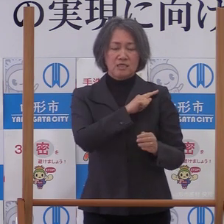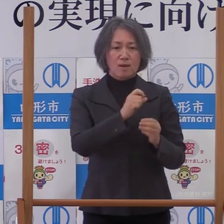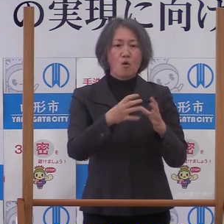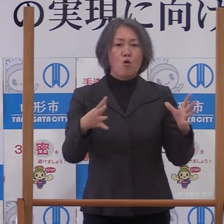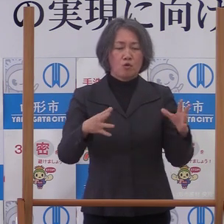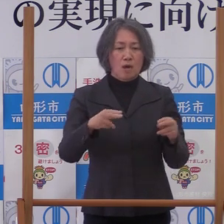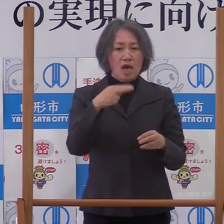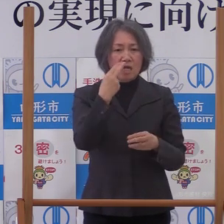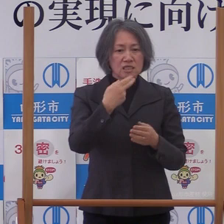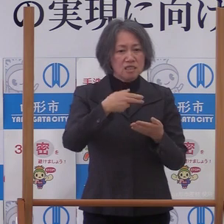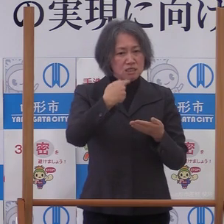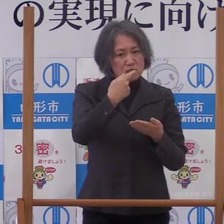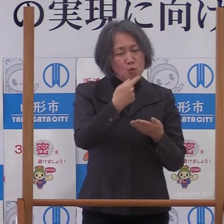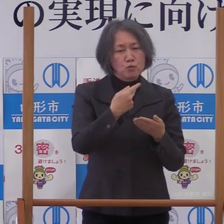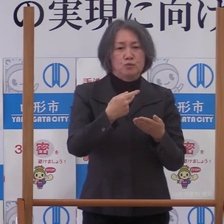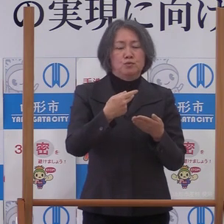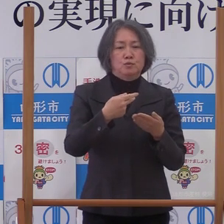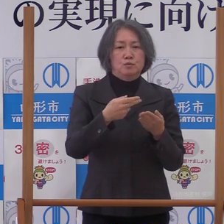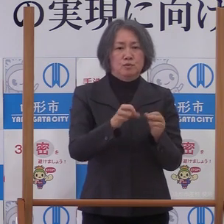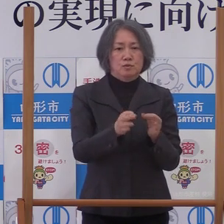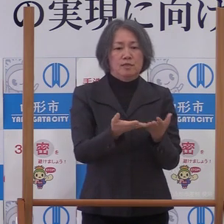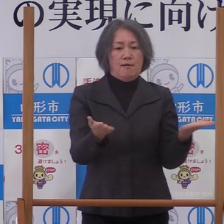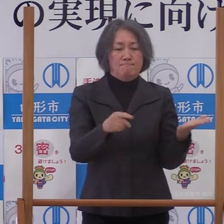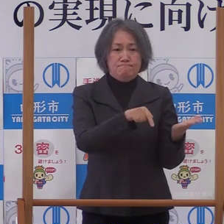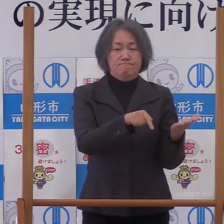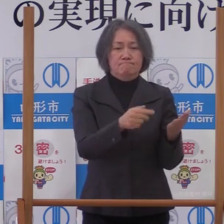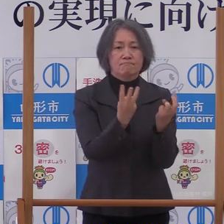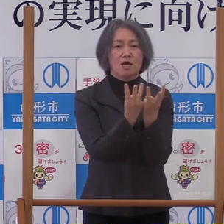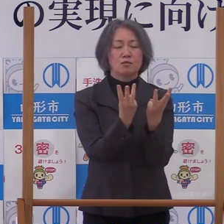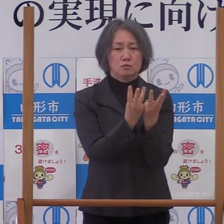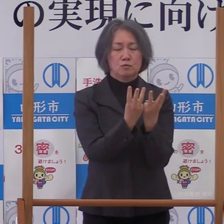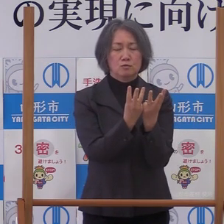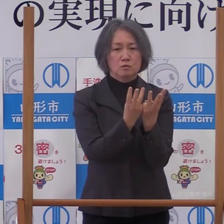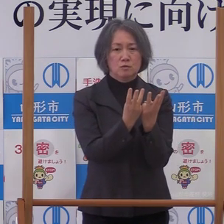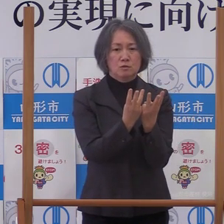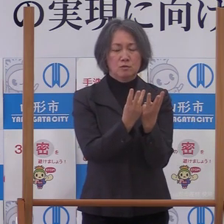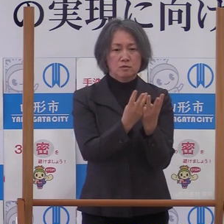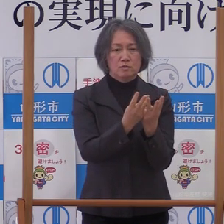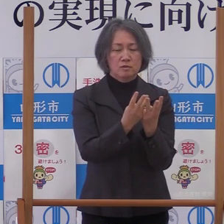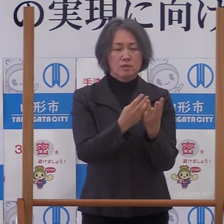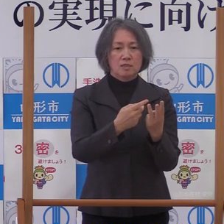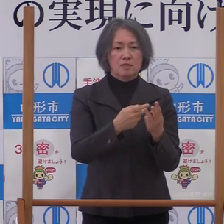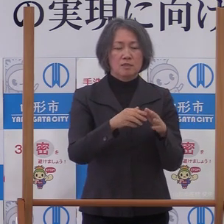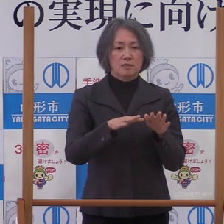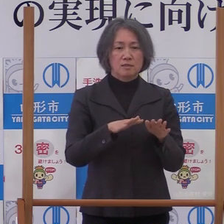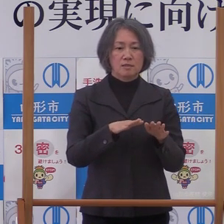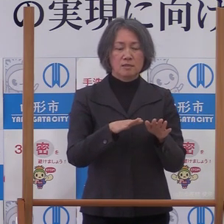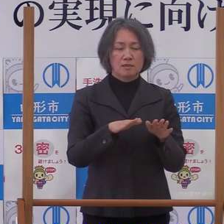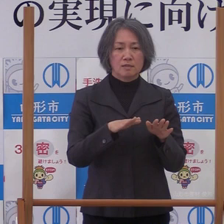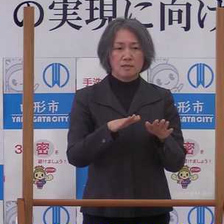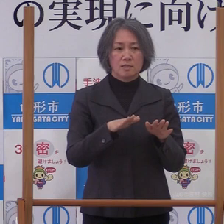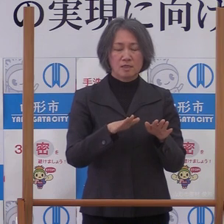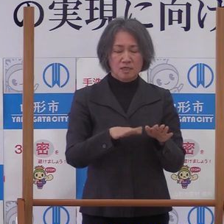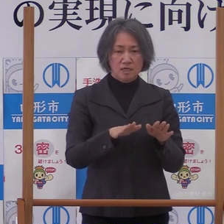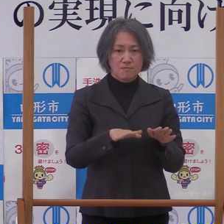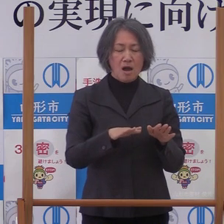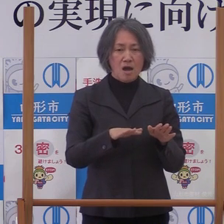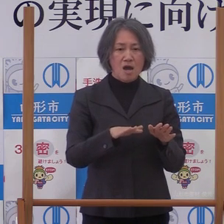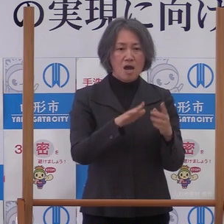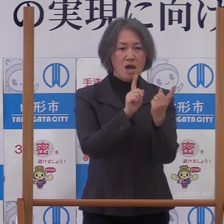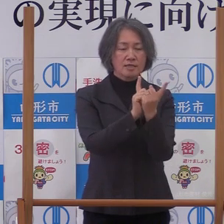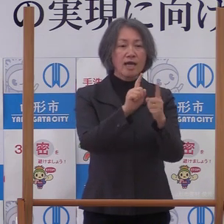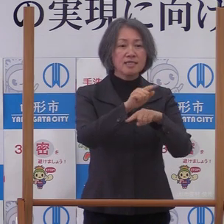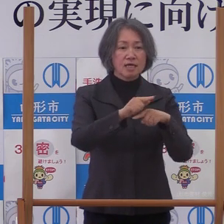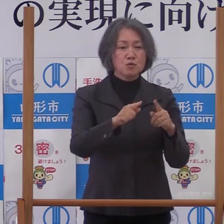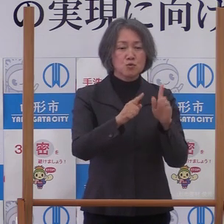飲食店でございます。でこちらの方につきましては、私どもの方で今現在いわゆる対策